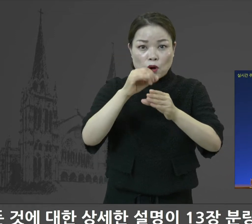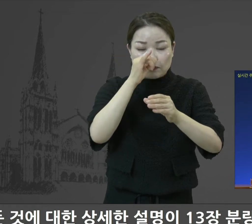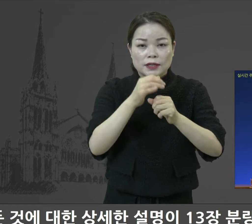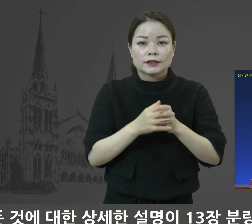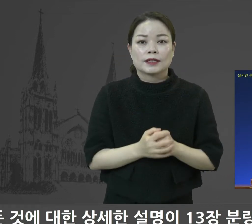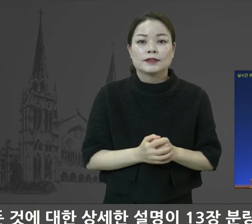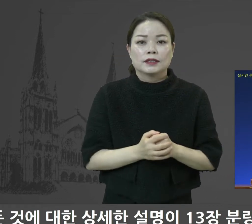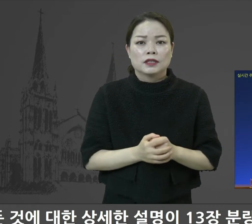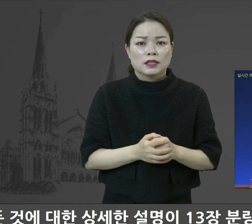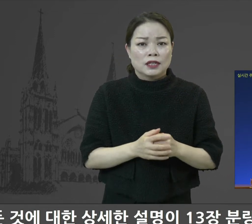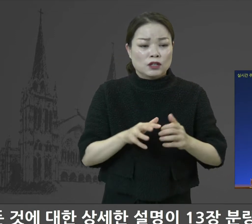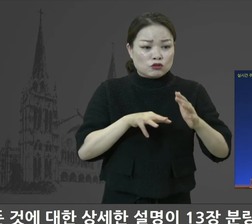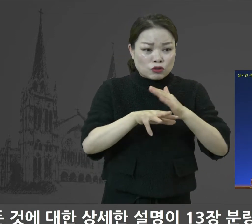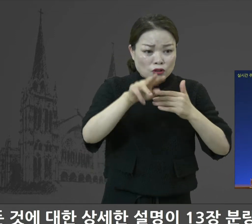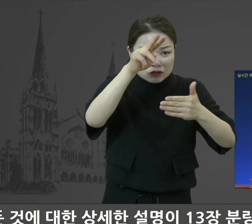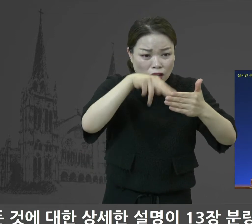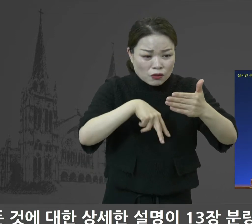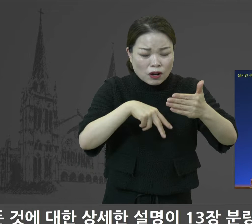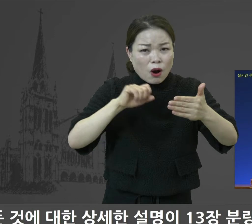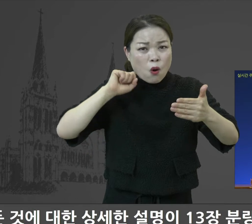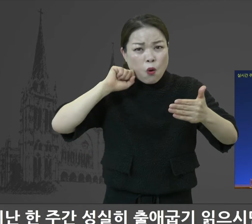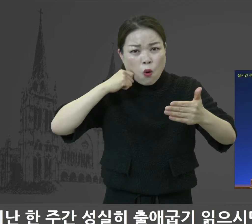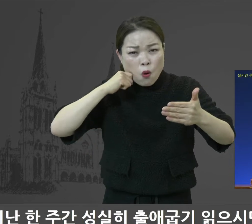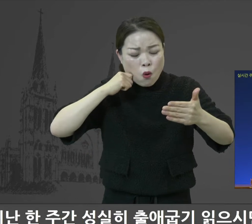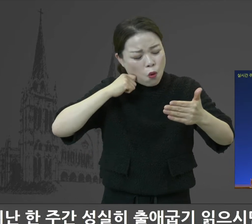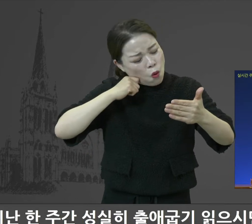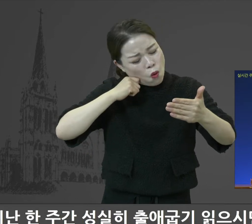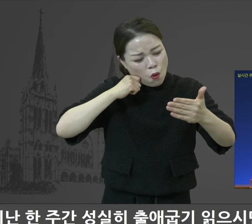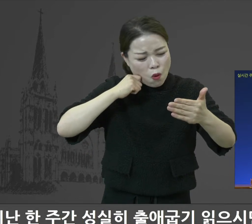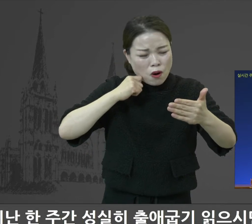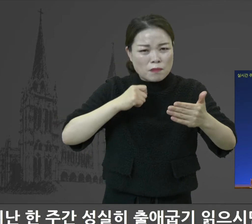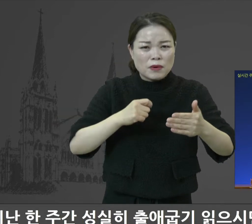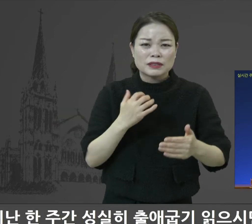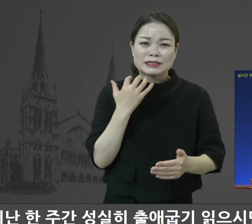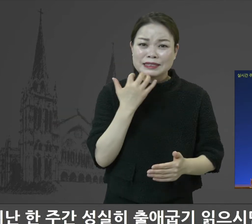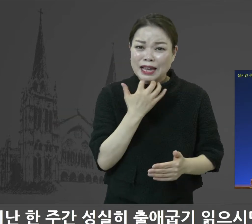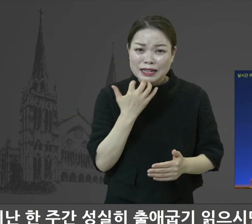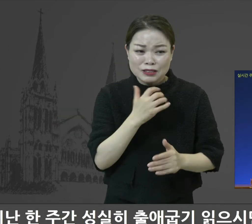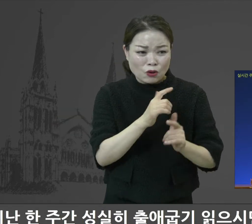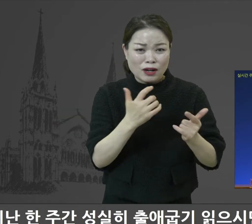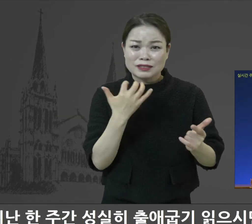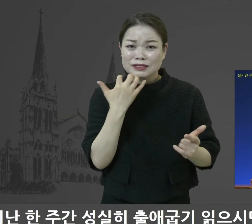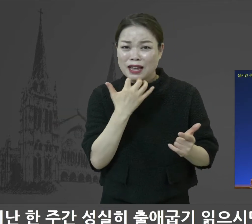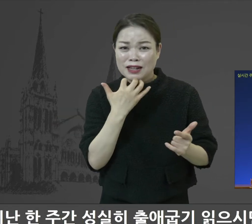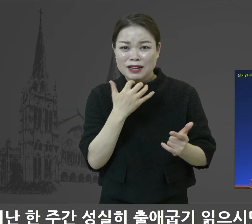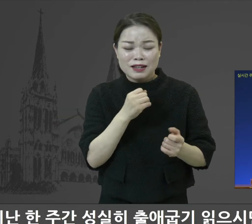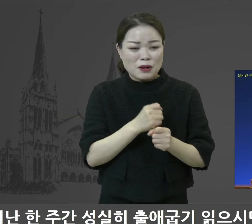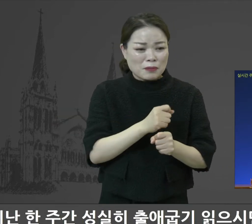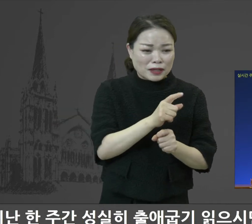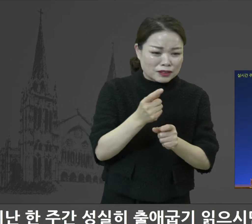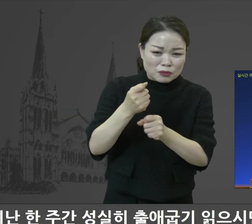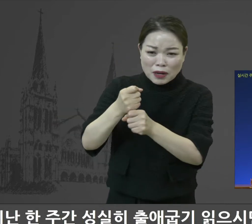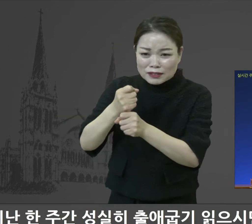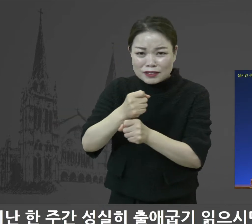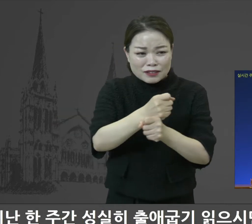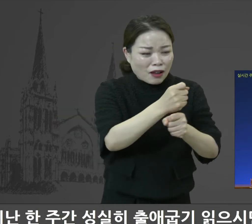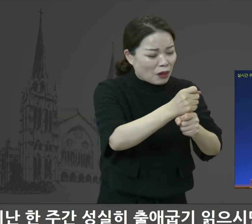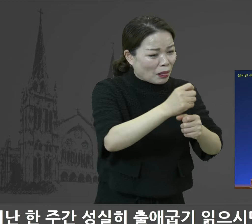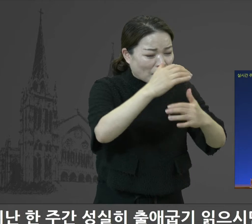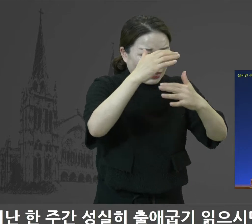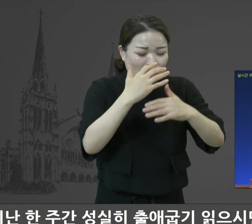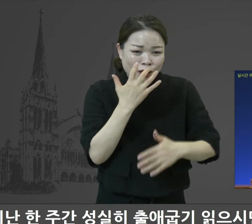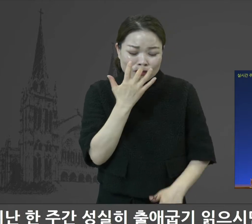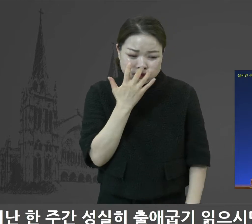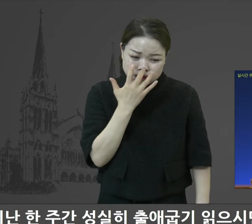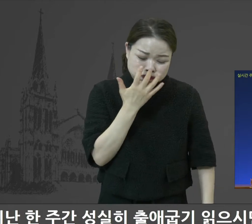계십니다. 왜냐하면 내용이 우리하고 동떨어져 있어요. 뭐 청실, 홍실 묶어다가 이렇게 만들고 저렇게 만들고 하는데 이게